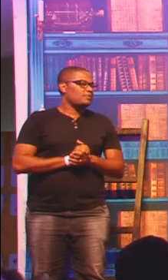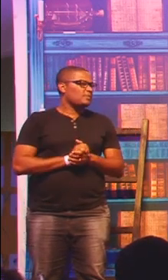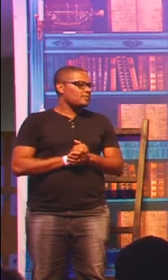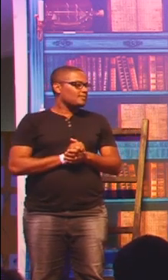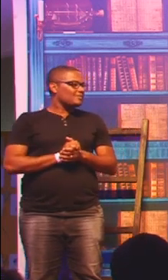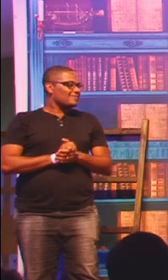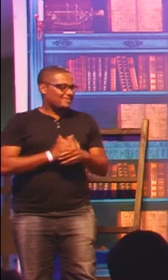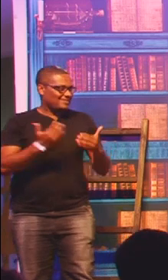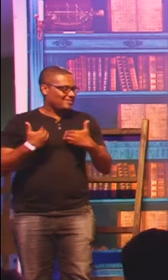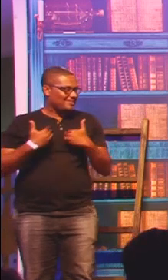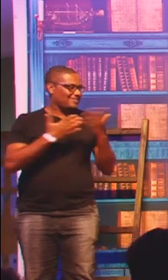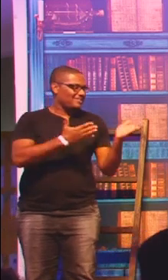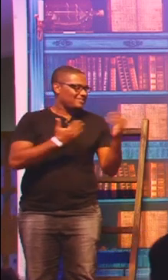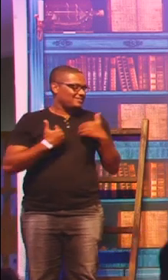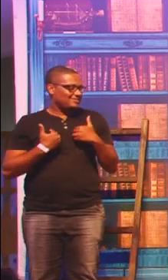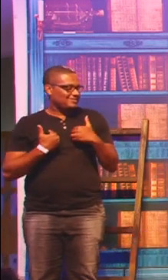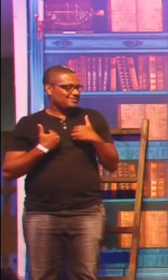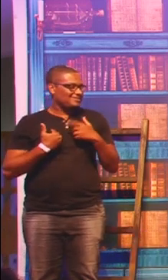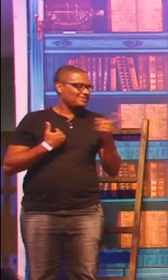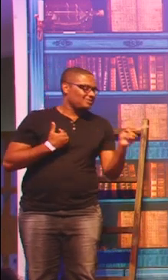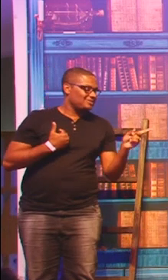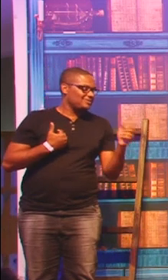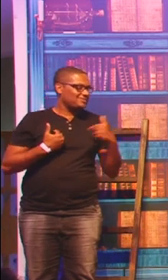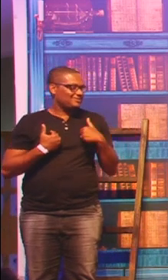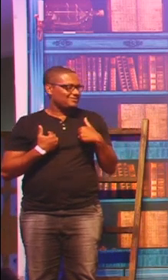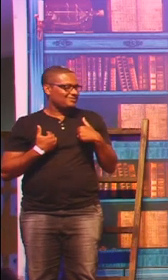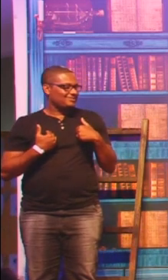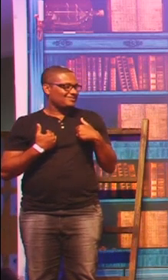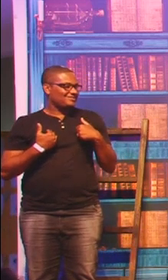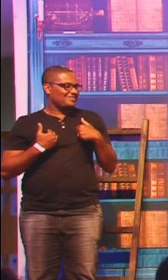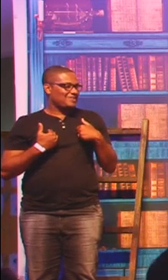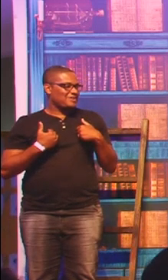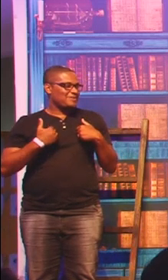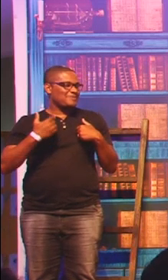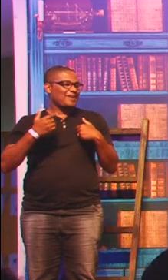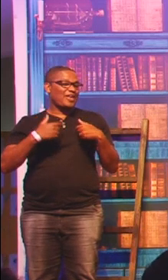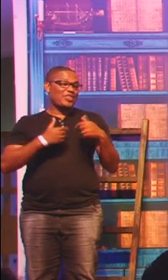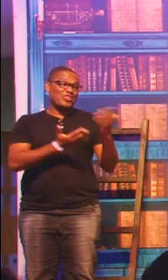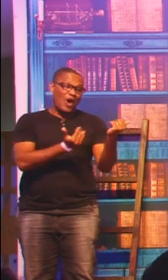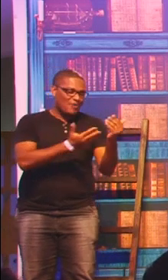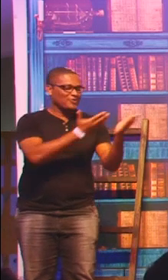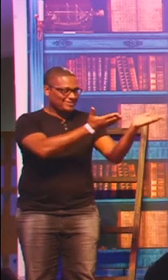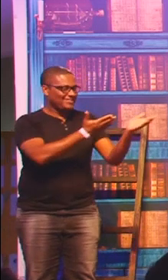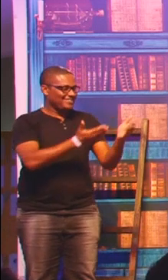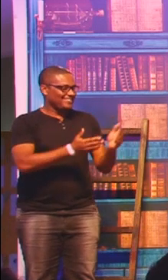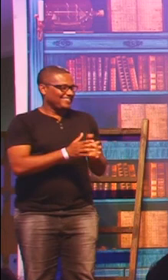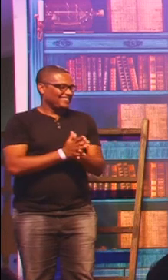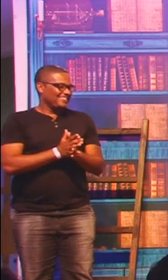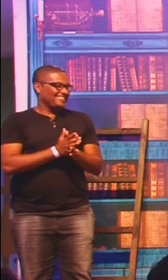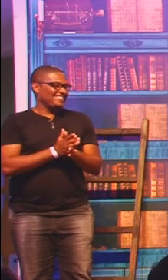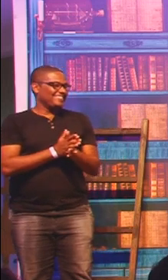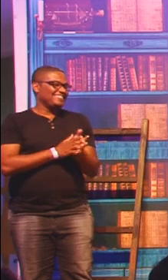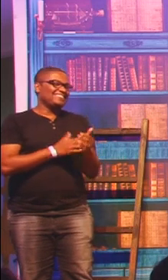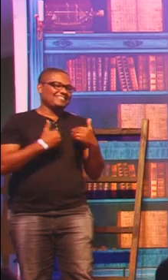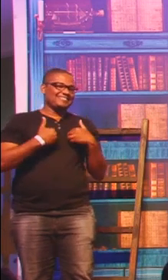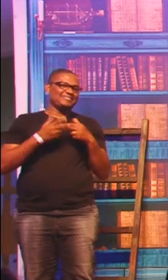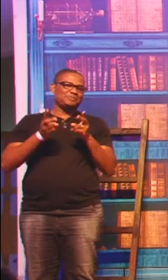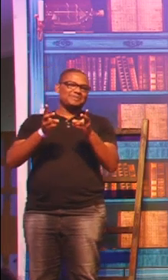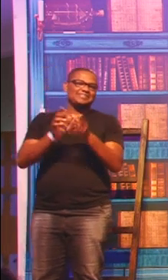Agora eu vou fazer às vezes, né? Foi os mais novos falaram primeiro, agora os mais velhos.